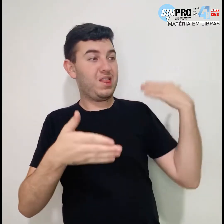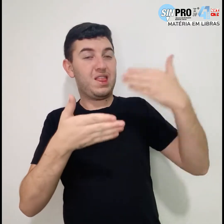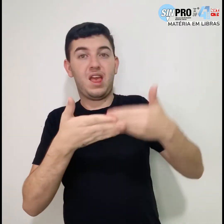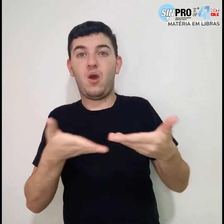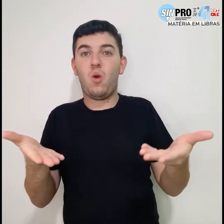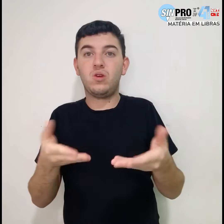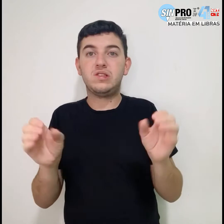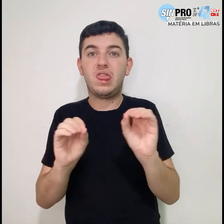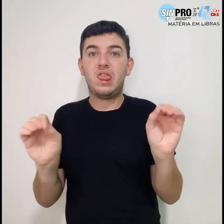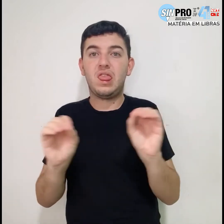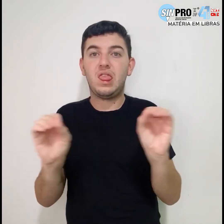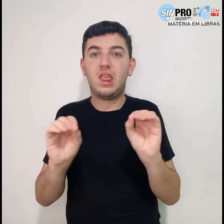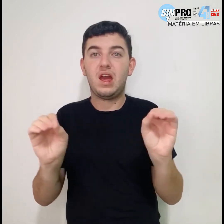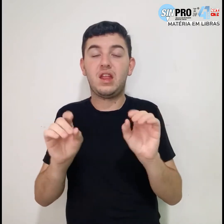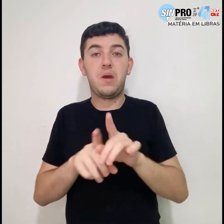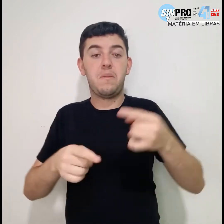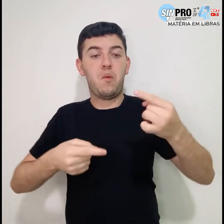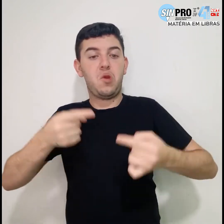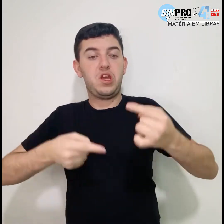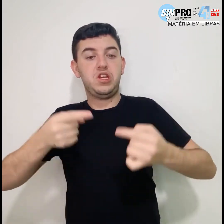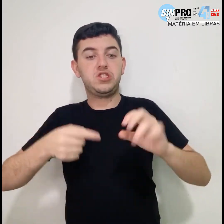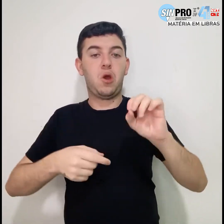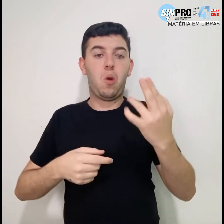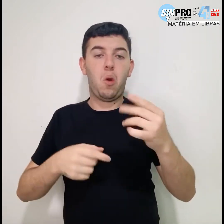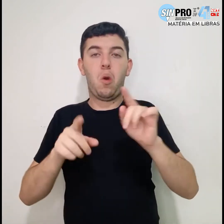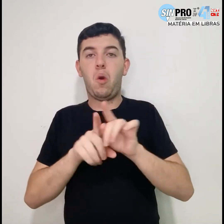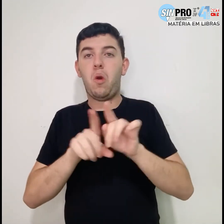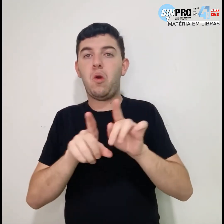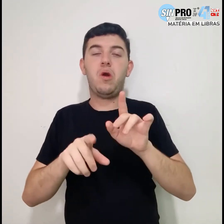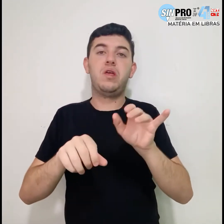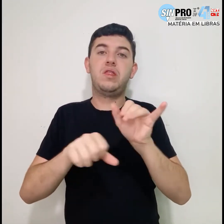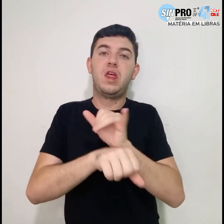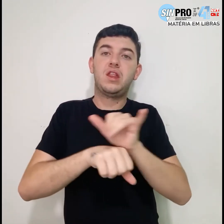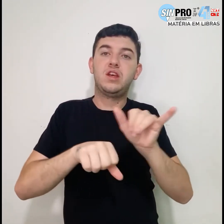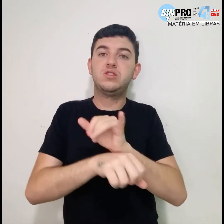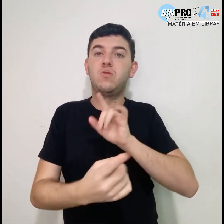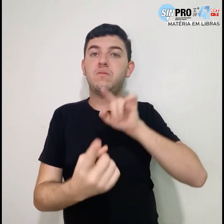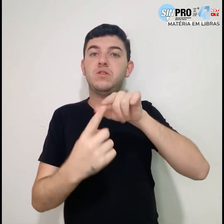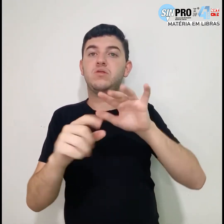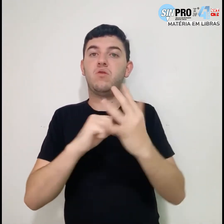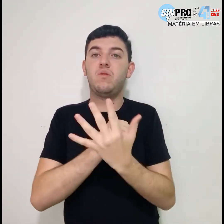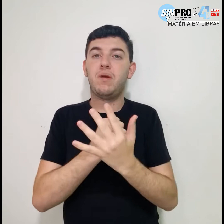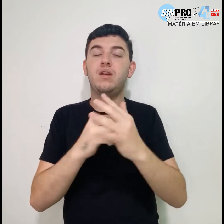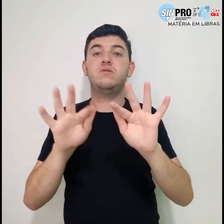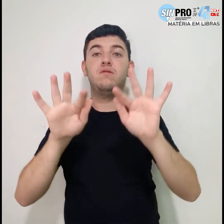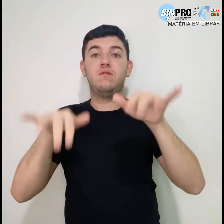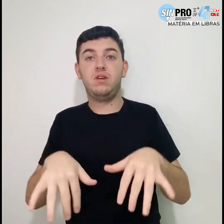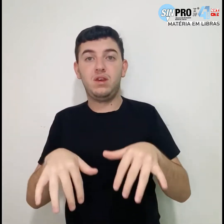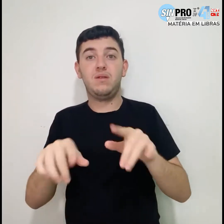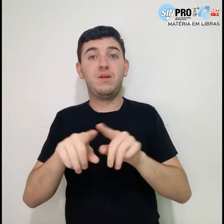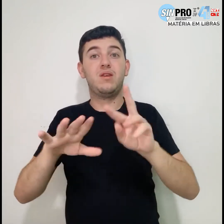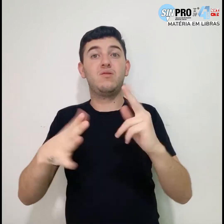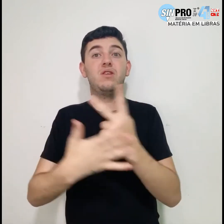nenhuma política de combate à crise sanitária, vem escamoteando números,